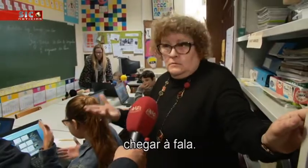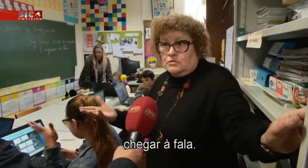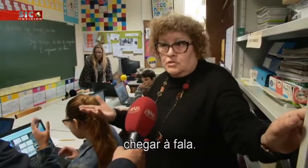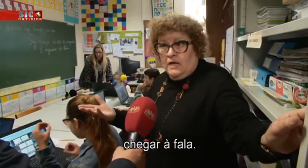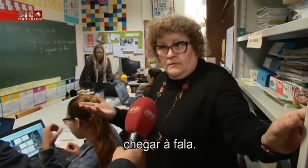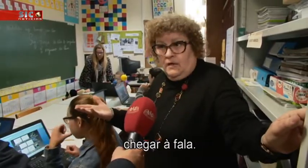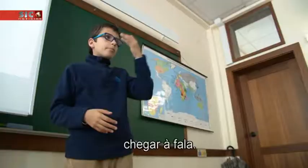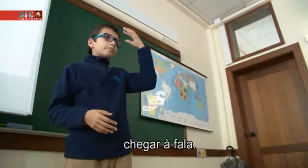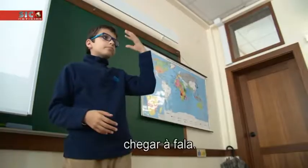chegar à fala.